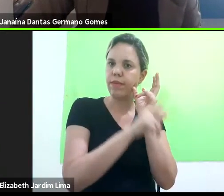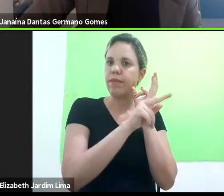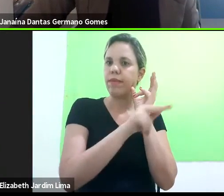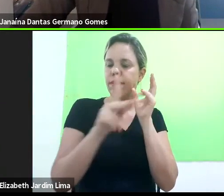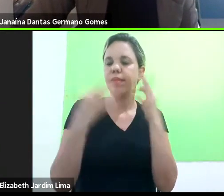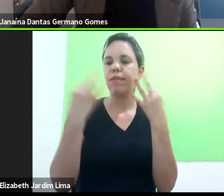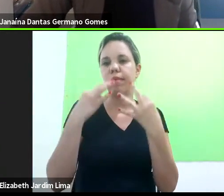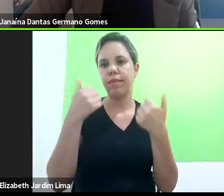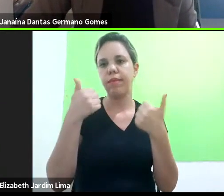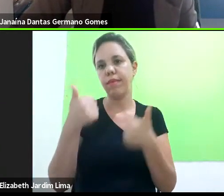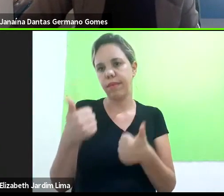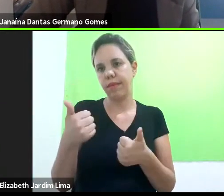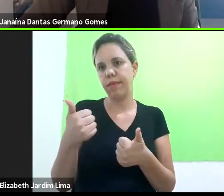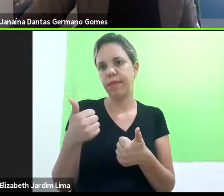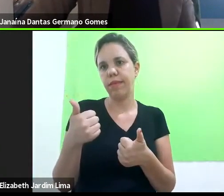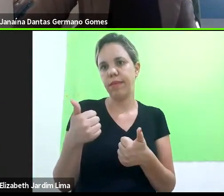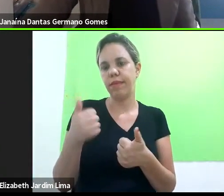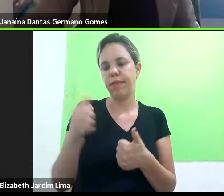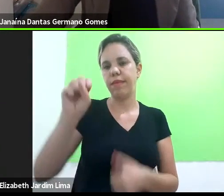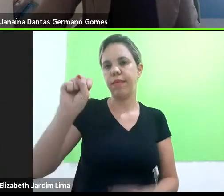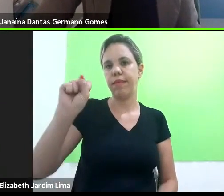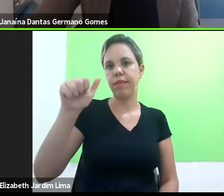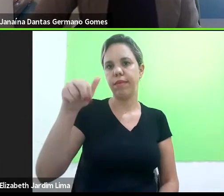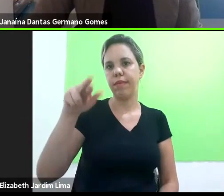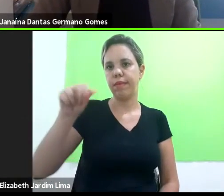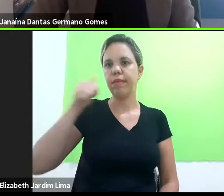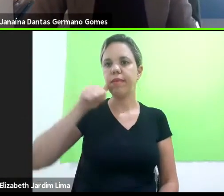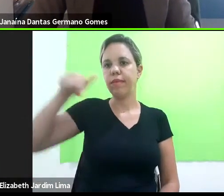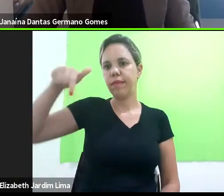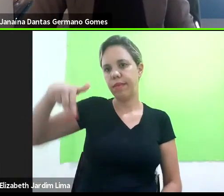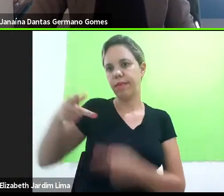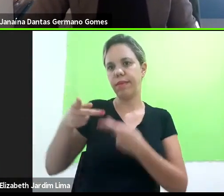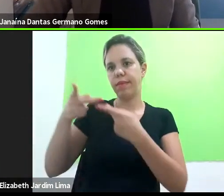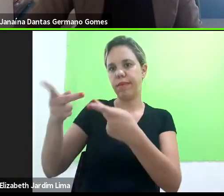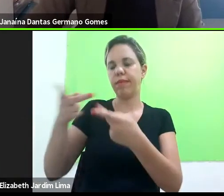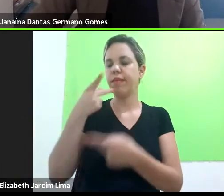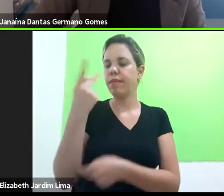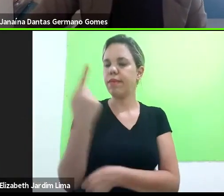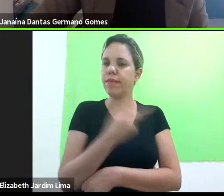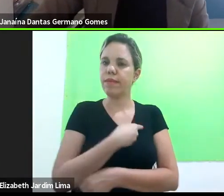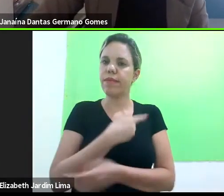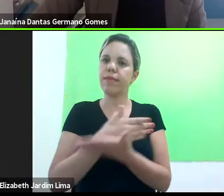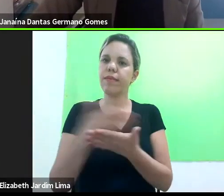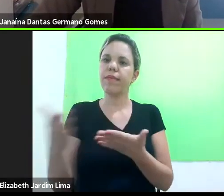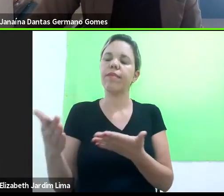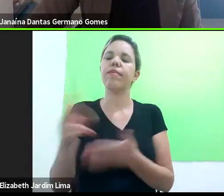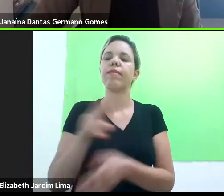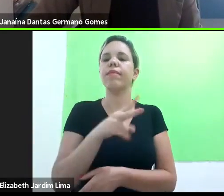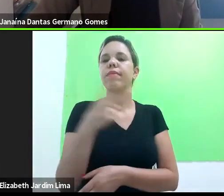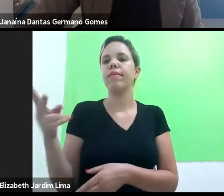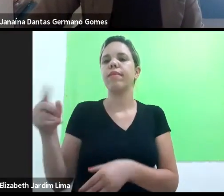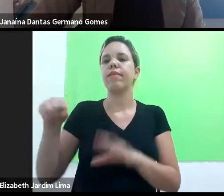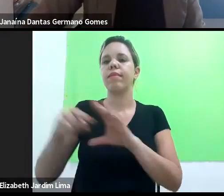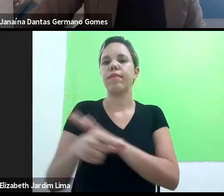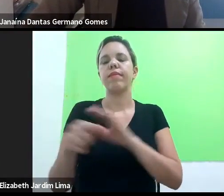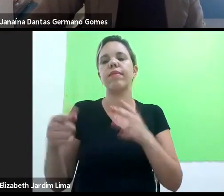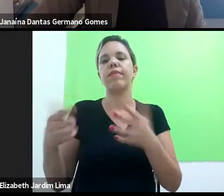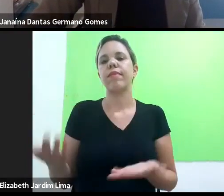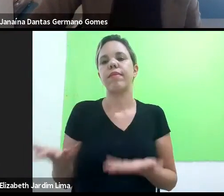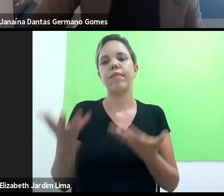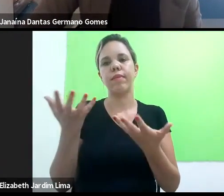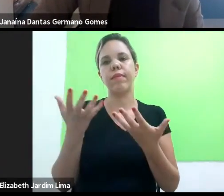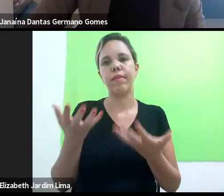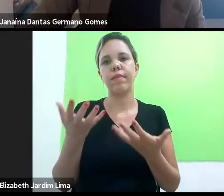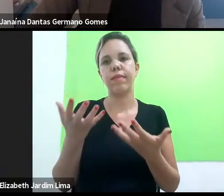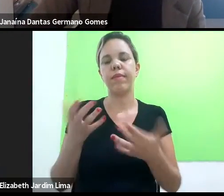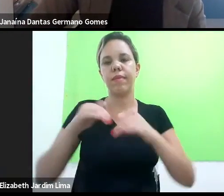Perfeito. E, Samara, então, vou te convidar a falar para a gente fazer essa pequena inversão. Quero aqui,